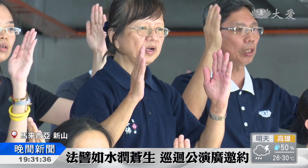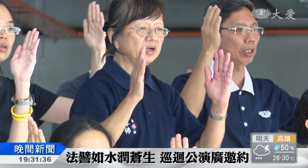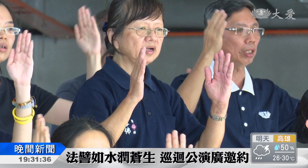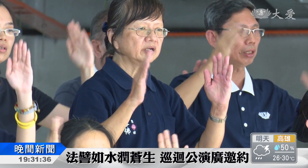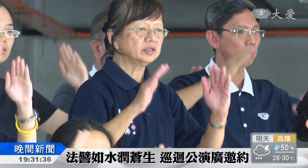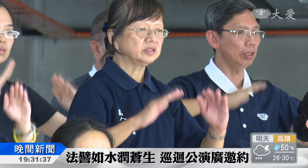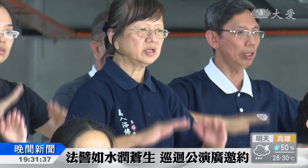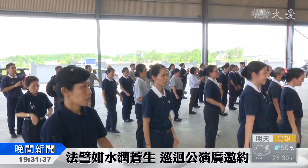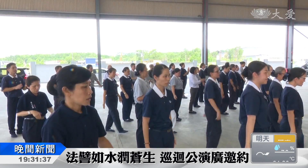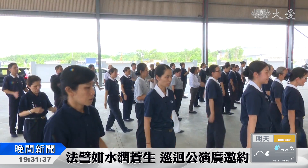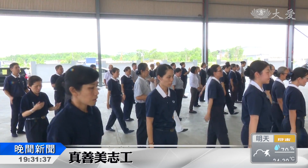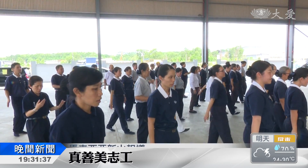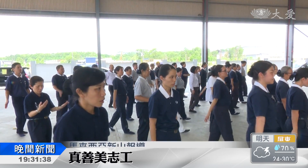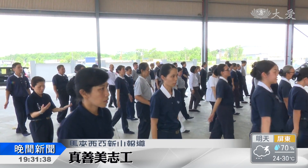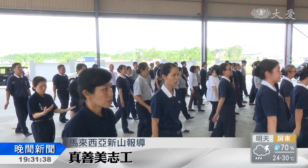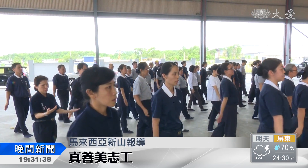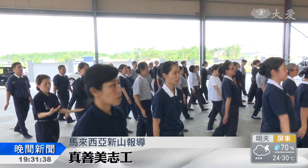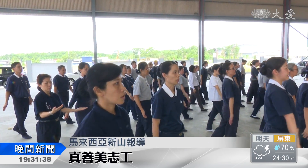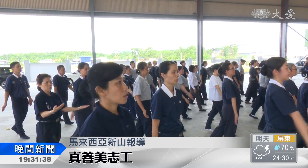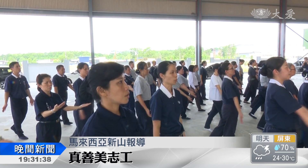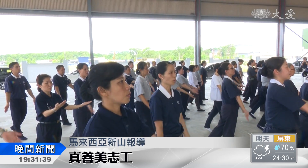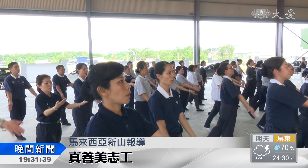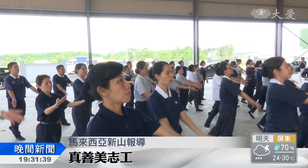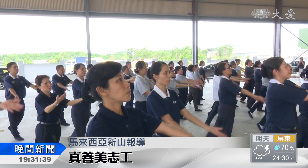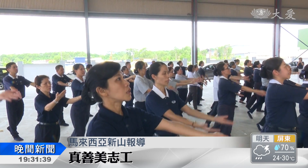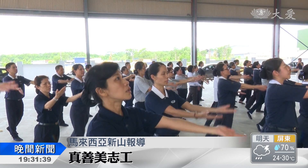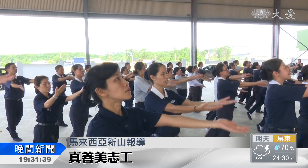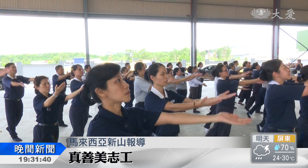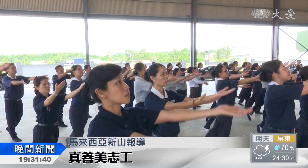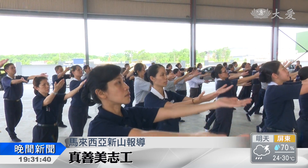能夠引起一定的迴響大愛新聞知識美之公馬來西亞綜合報導